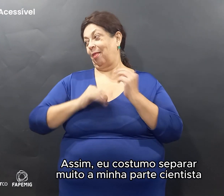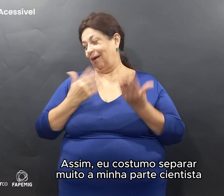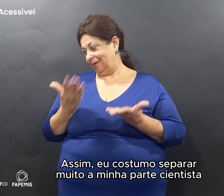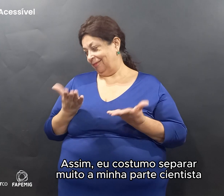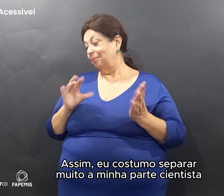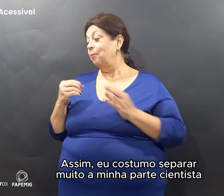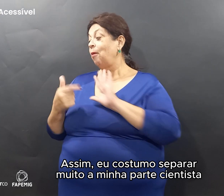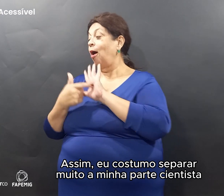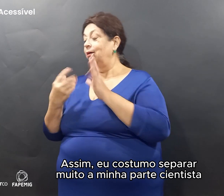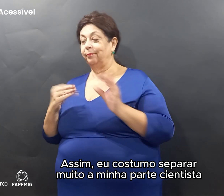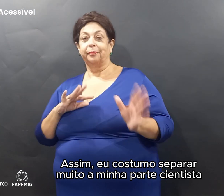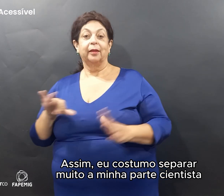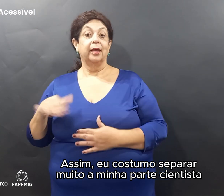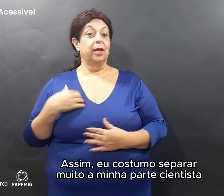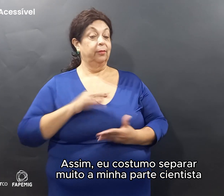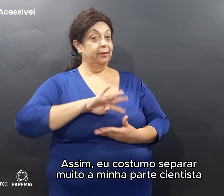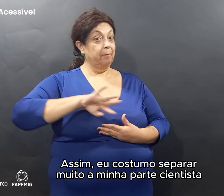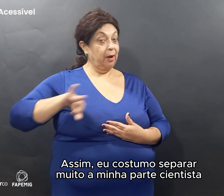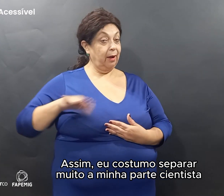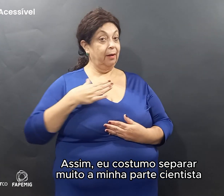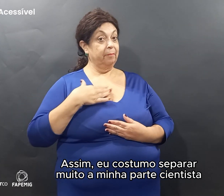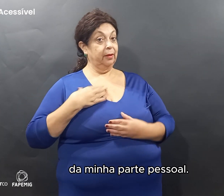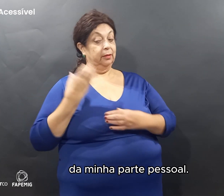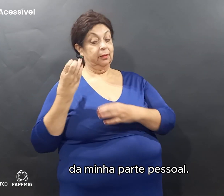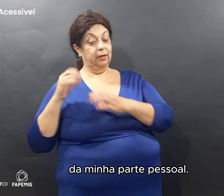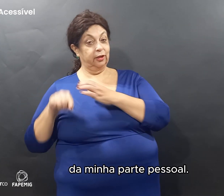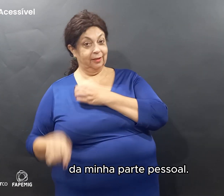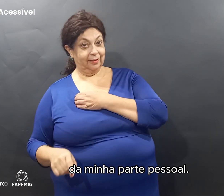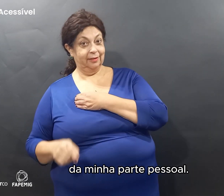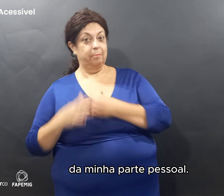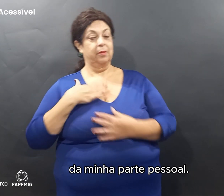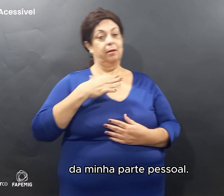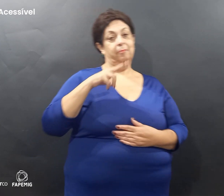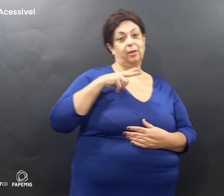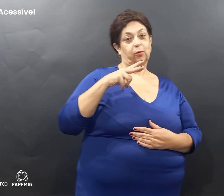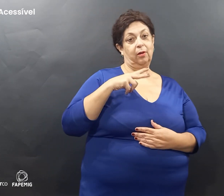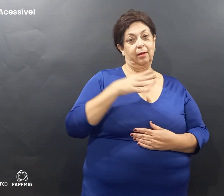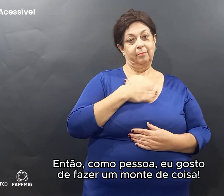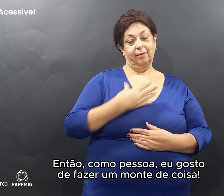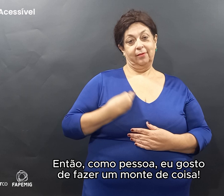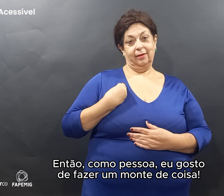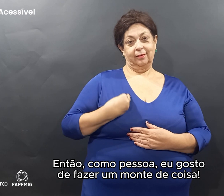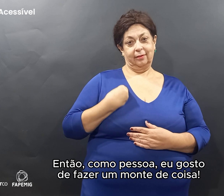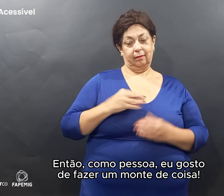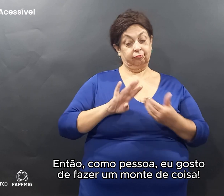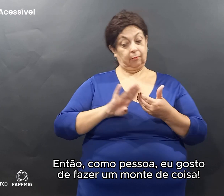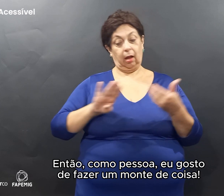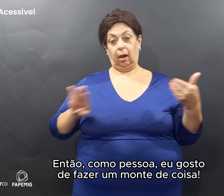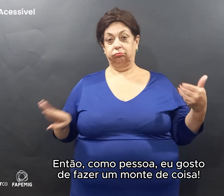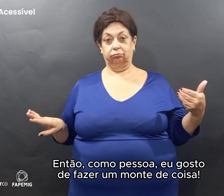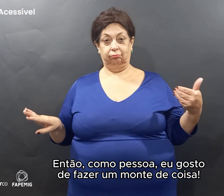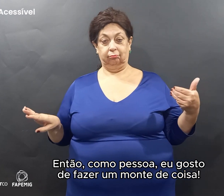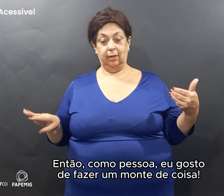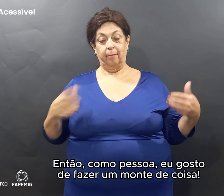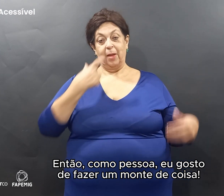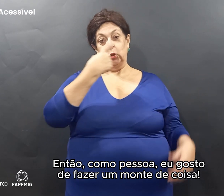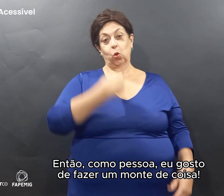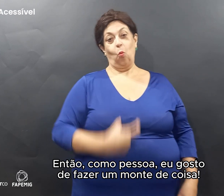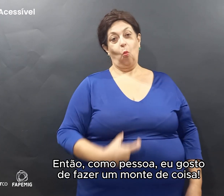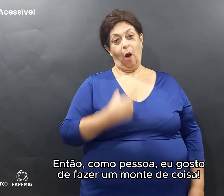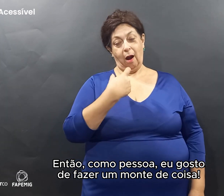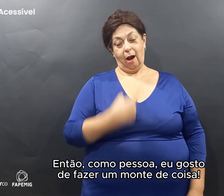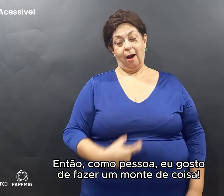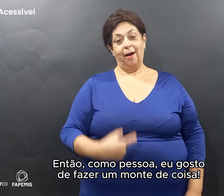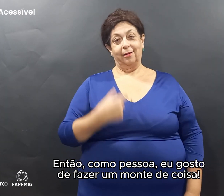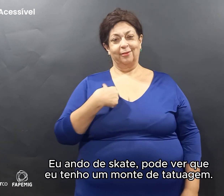eu costumo separar muito a minha parte cientista da minha parte pessoal, né? Então, como pessoa, assim,